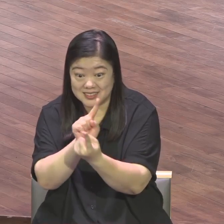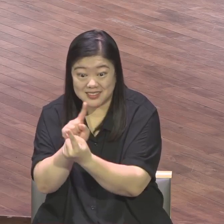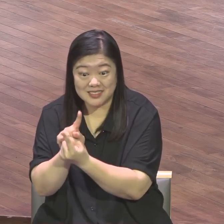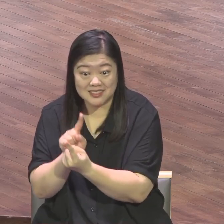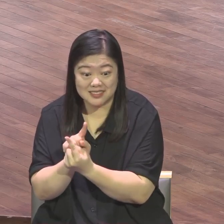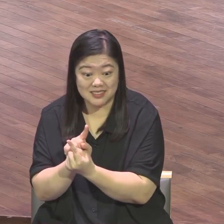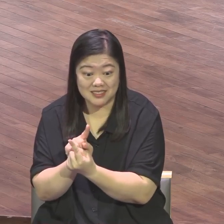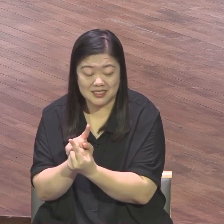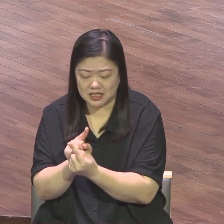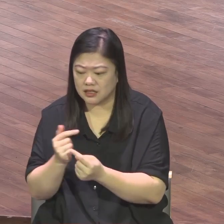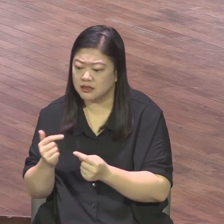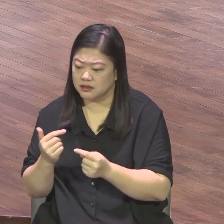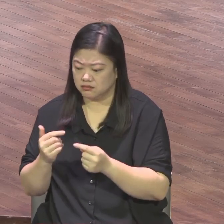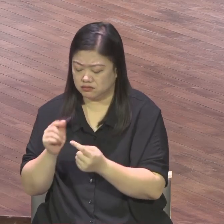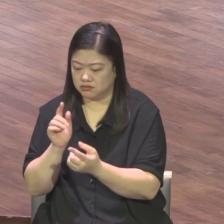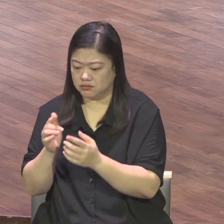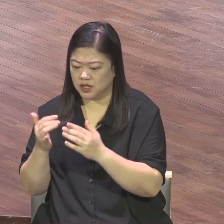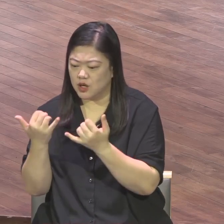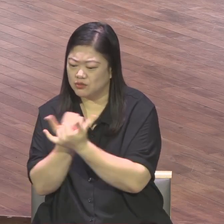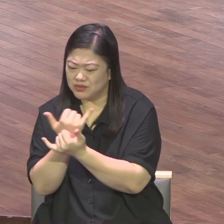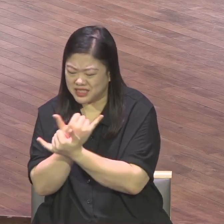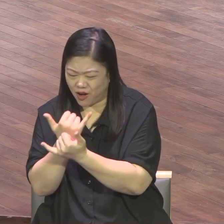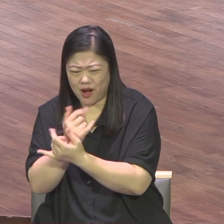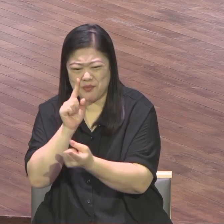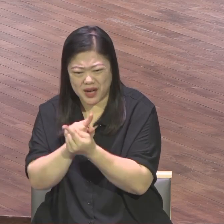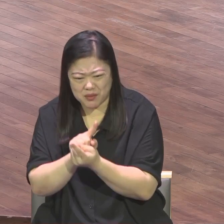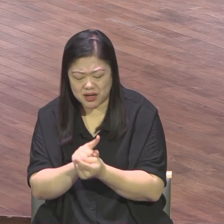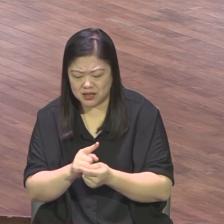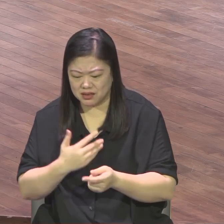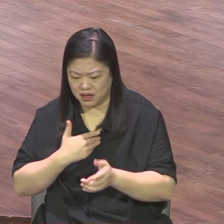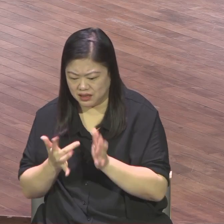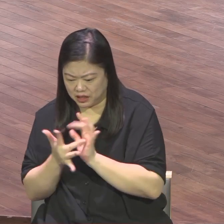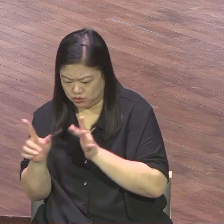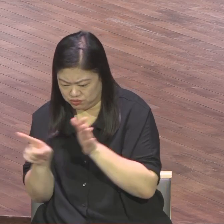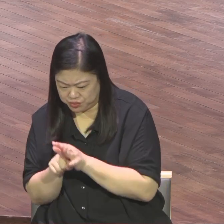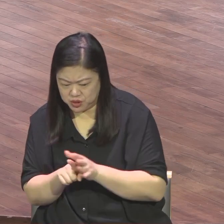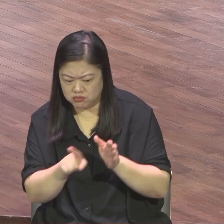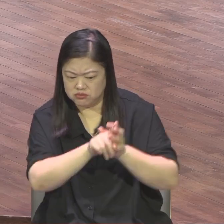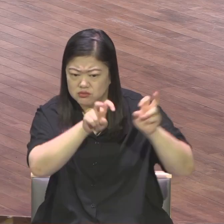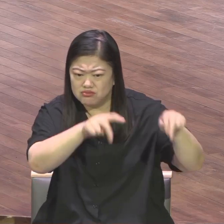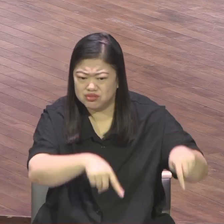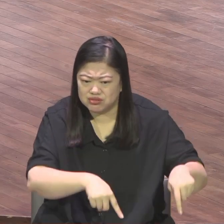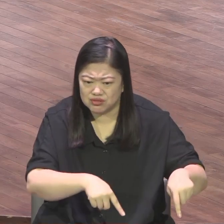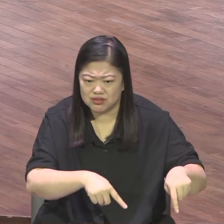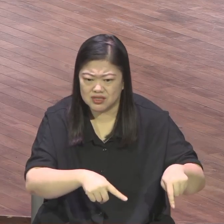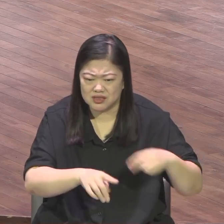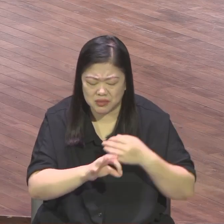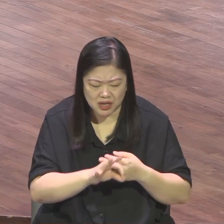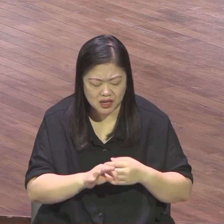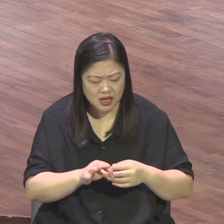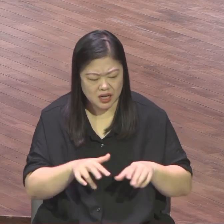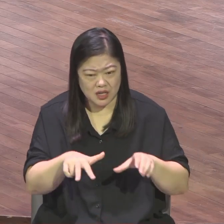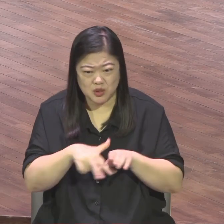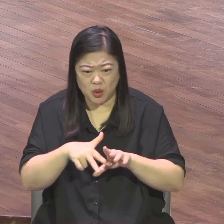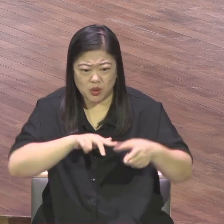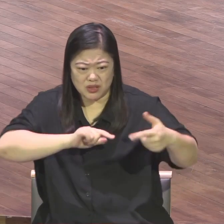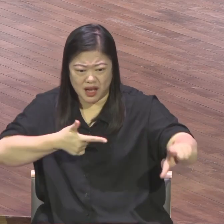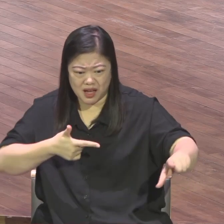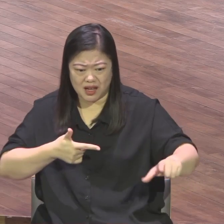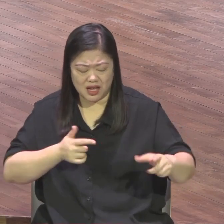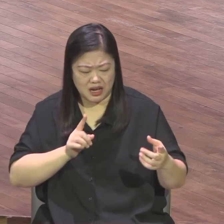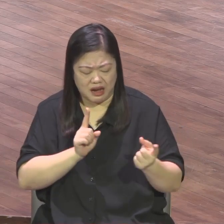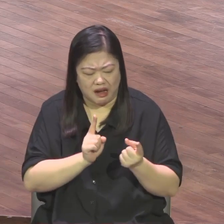그때 불신 가정에서는 좀 불편할 수도 있습니다. 중요한 건 지금부터 기도하시고 중요한 전도 자료를 삼으시기